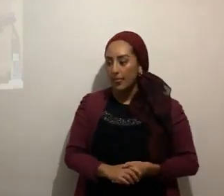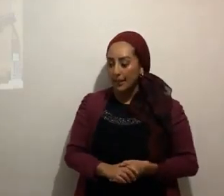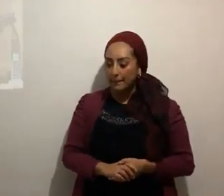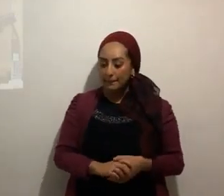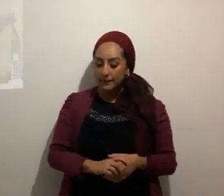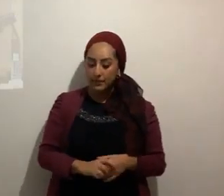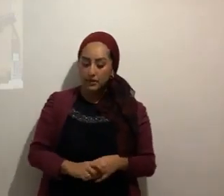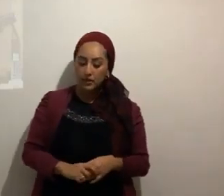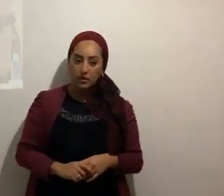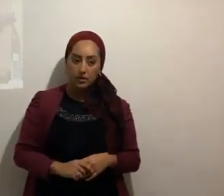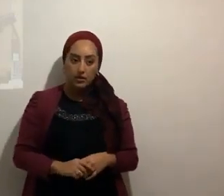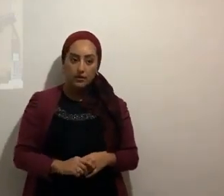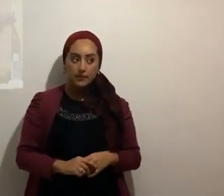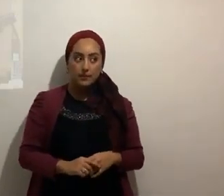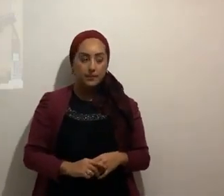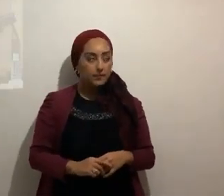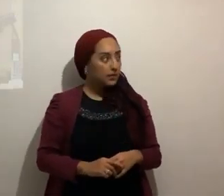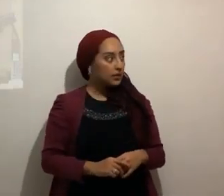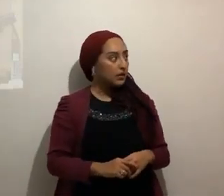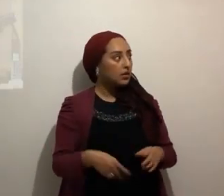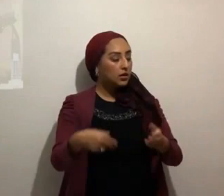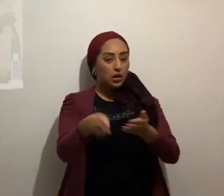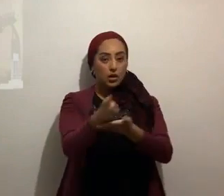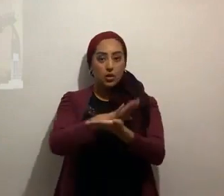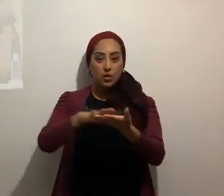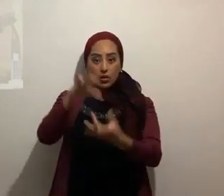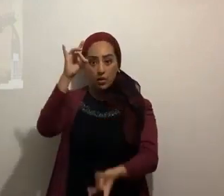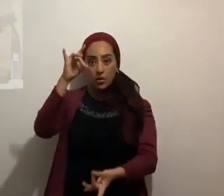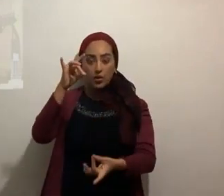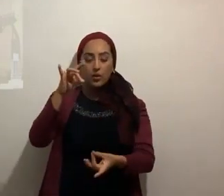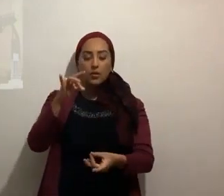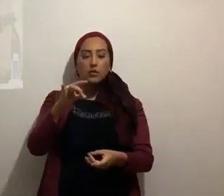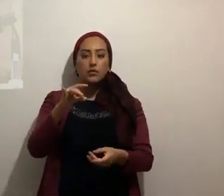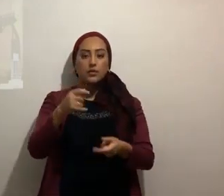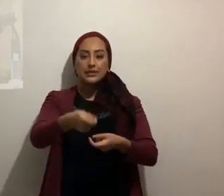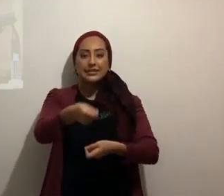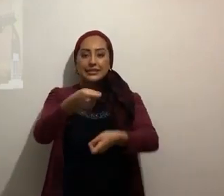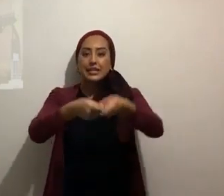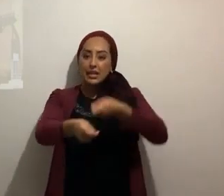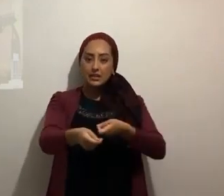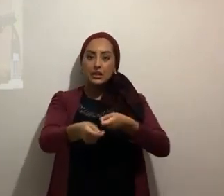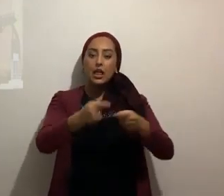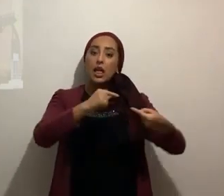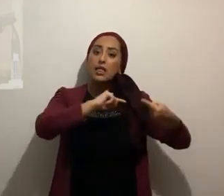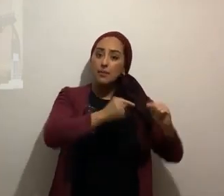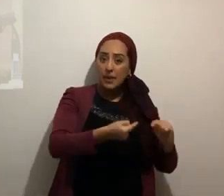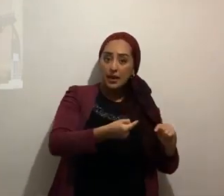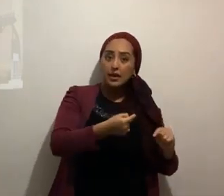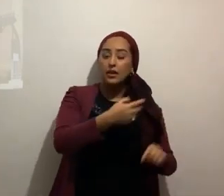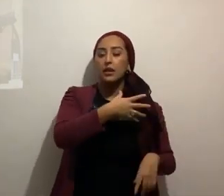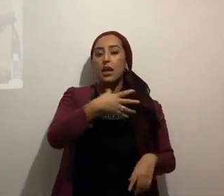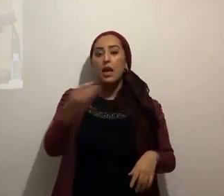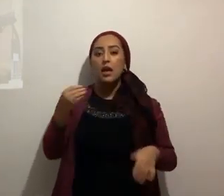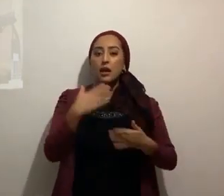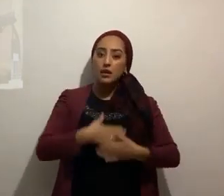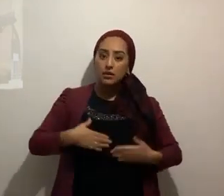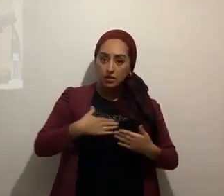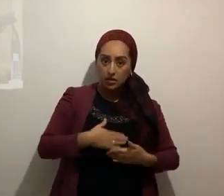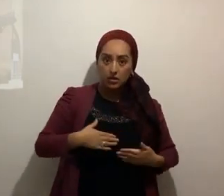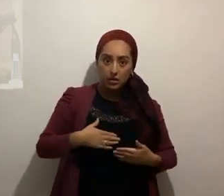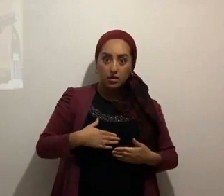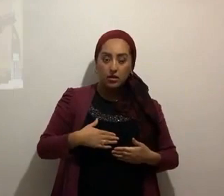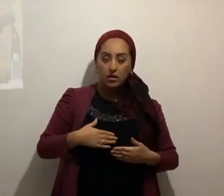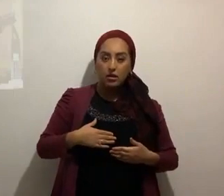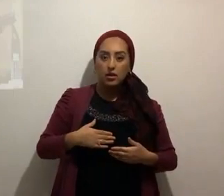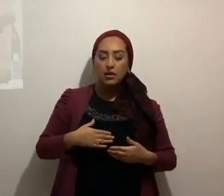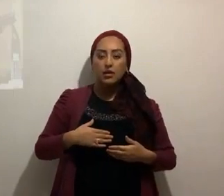llegar. A ver, el Ruach HaKodesh reemplaza el dolor y el placer, que